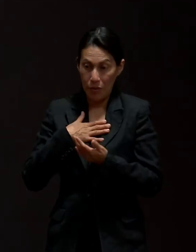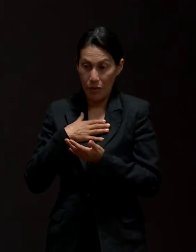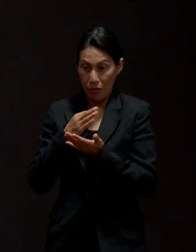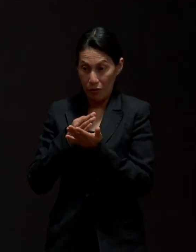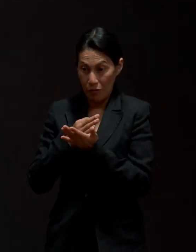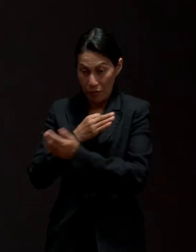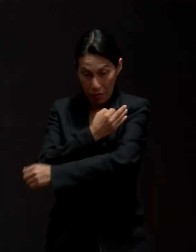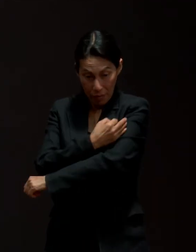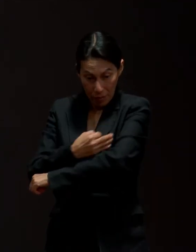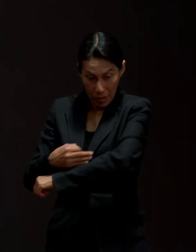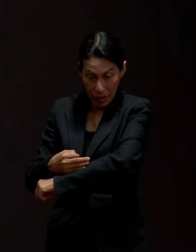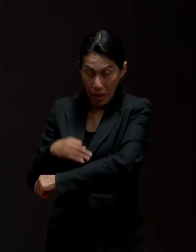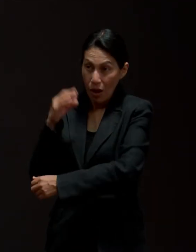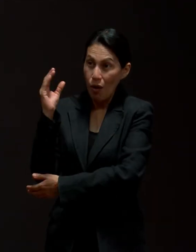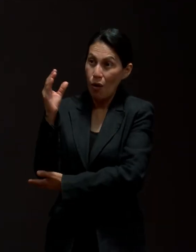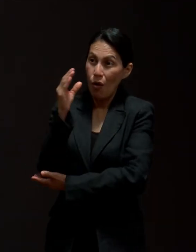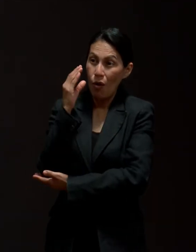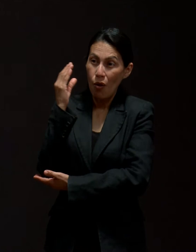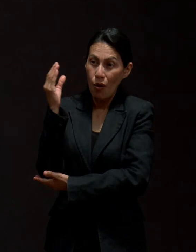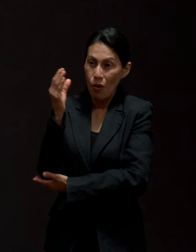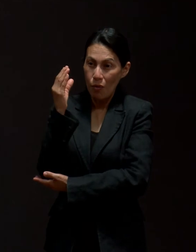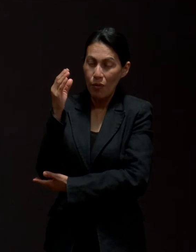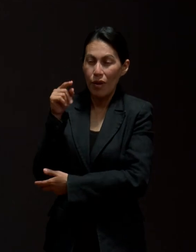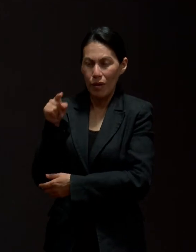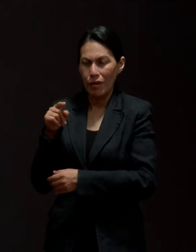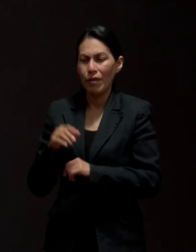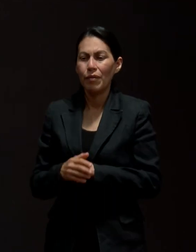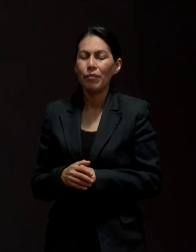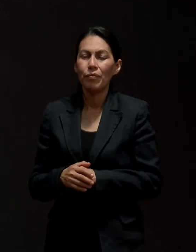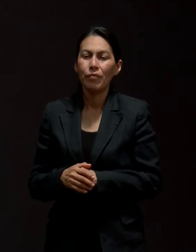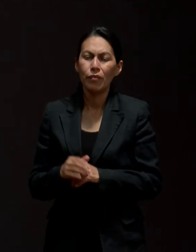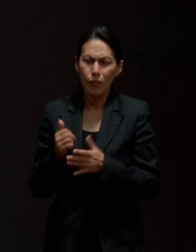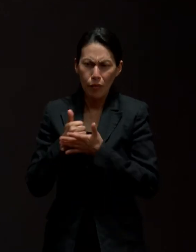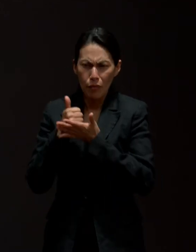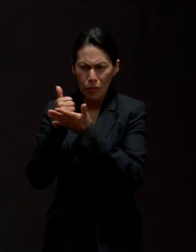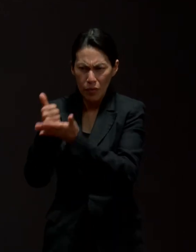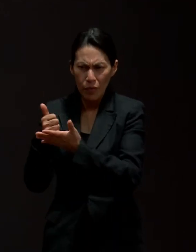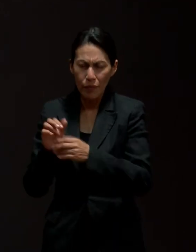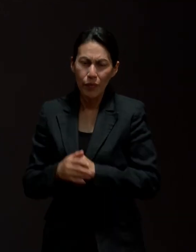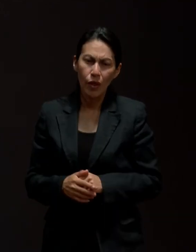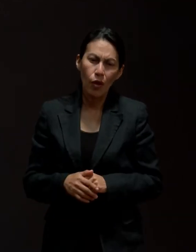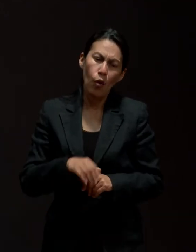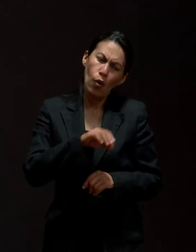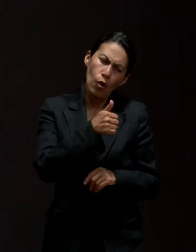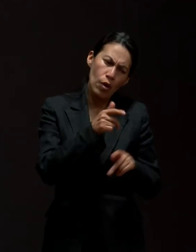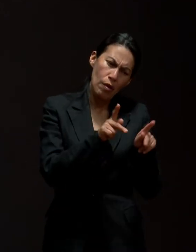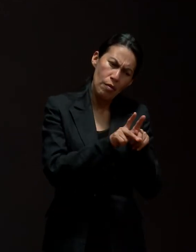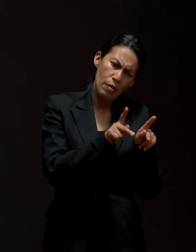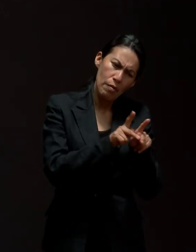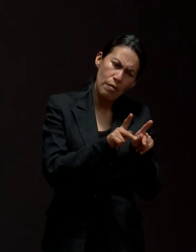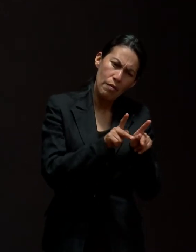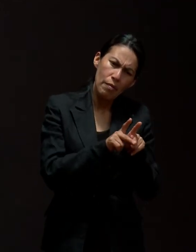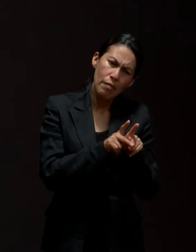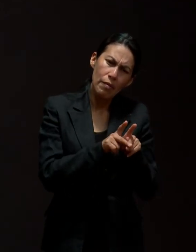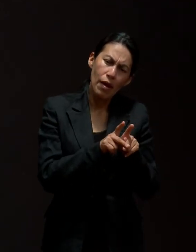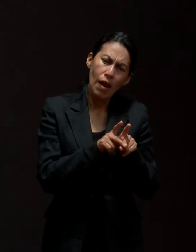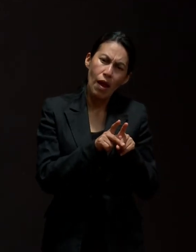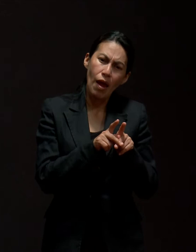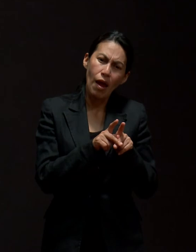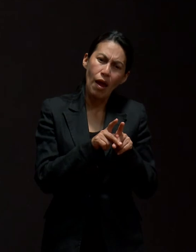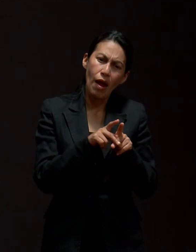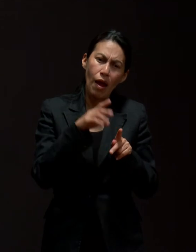corazón es que está ayudando a mi familia en Colombia. Y tengo precisamente una prima en Canadá, que ella